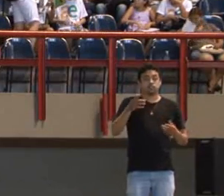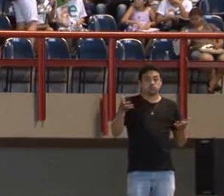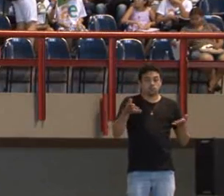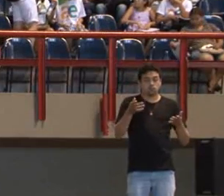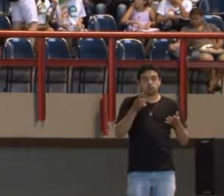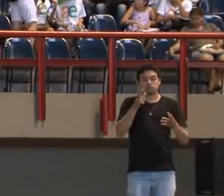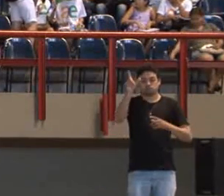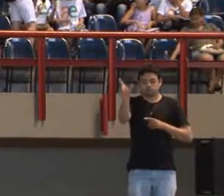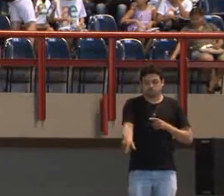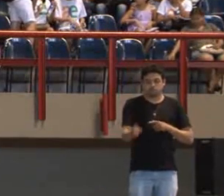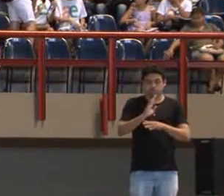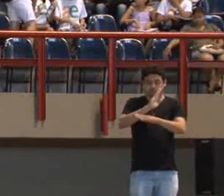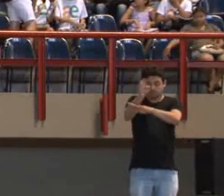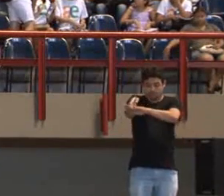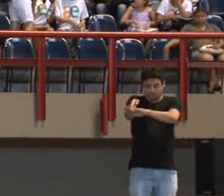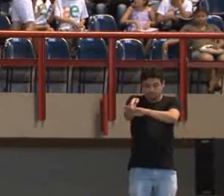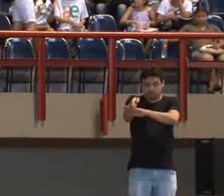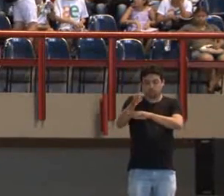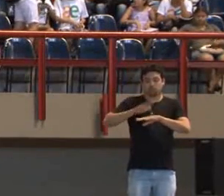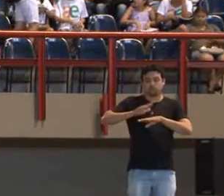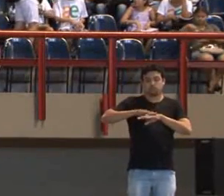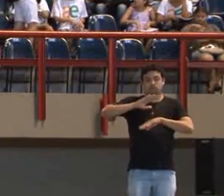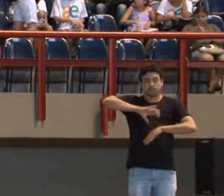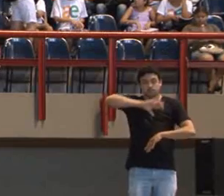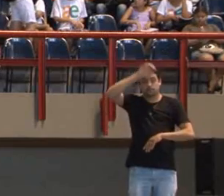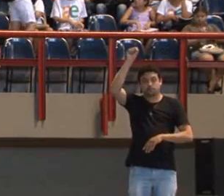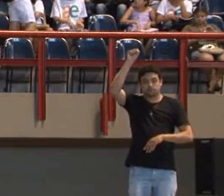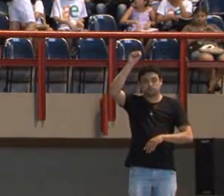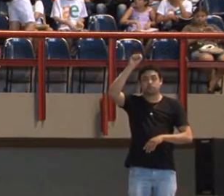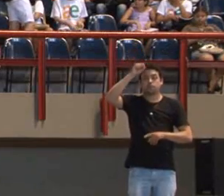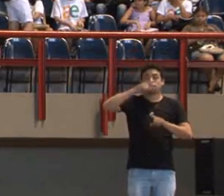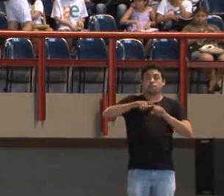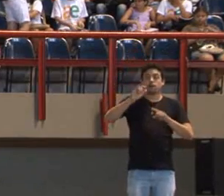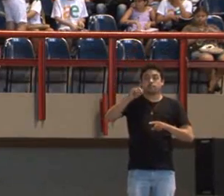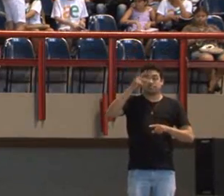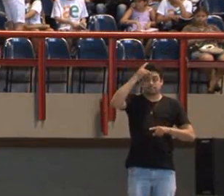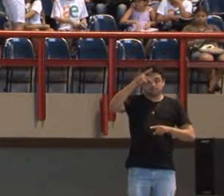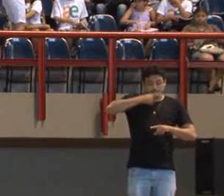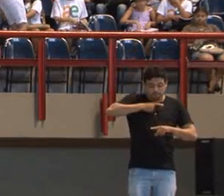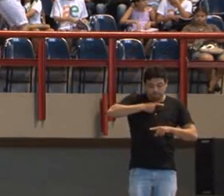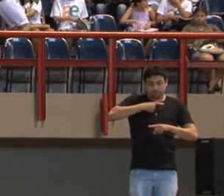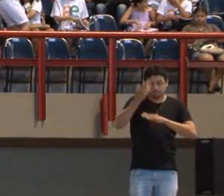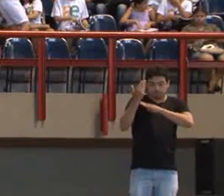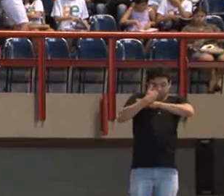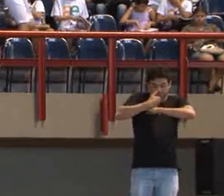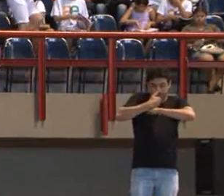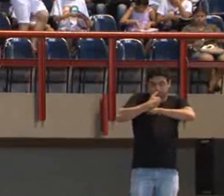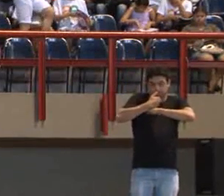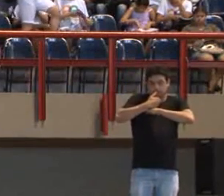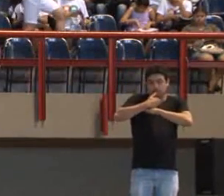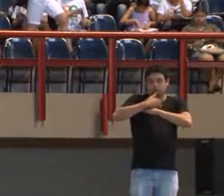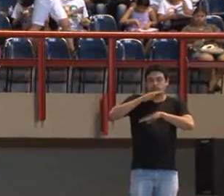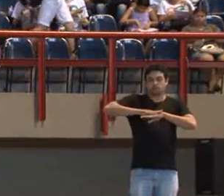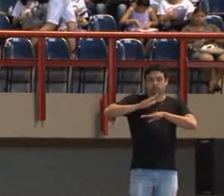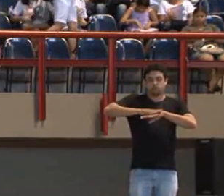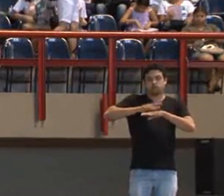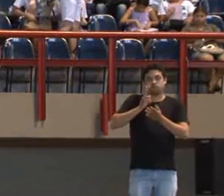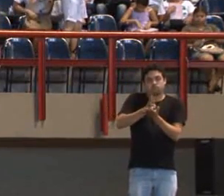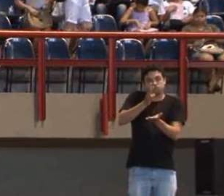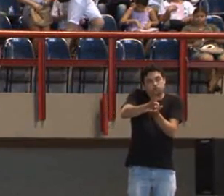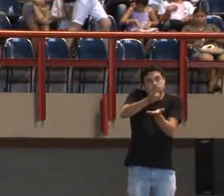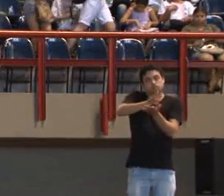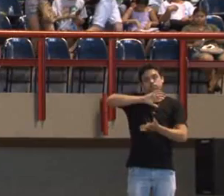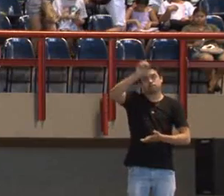vence o outro, você é o vencedor, mas se você vence a si mesmo, você se torna